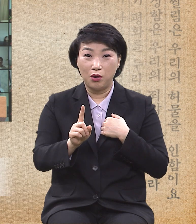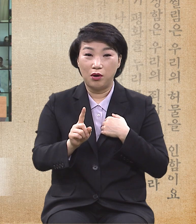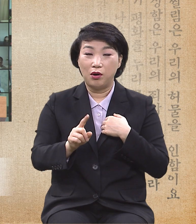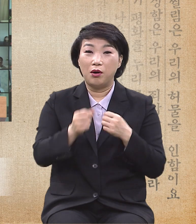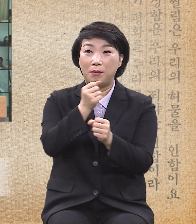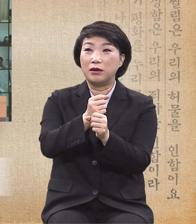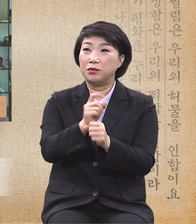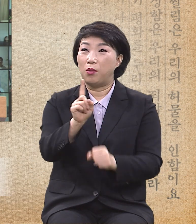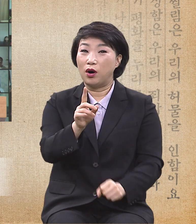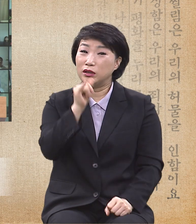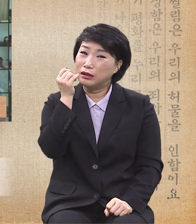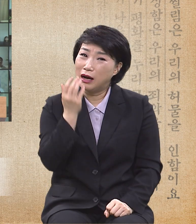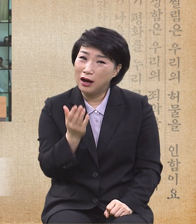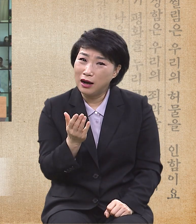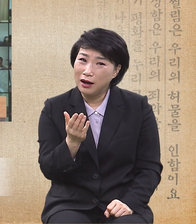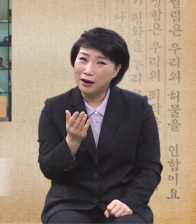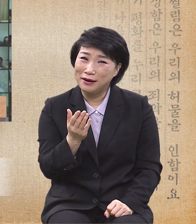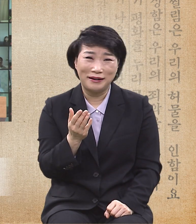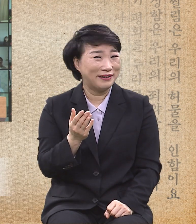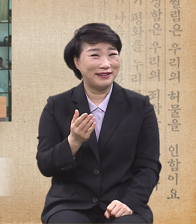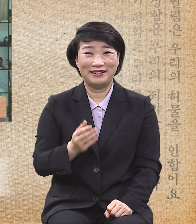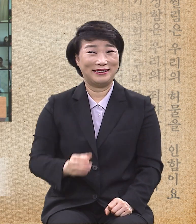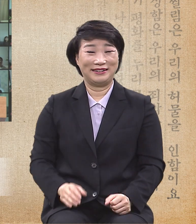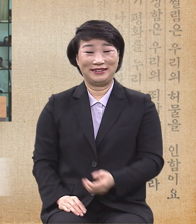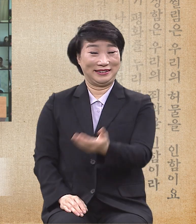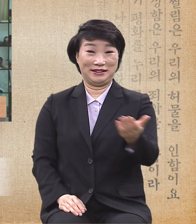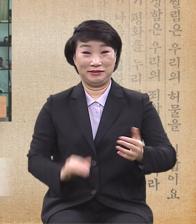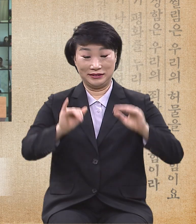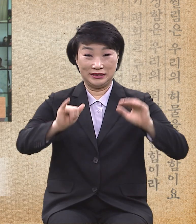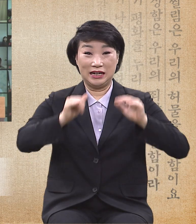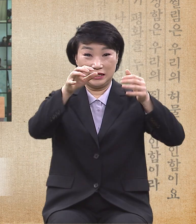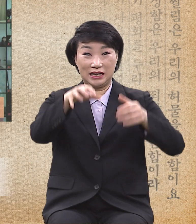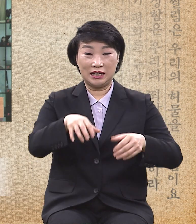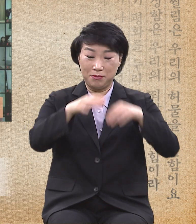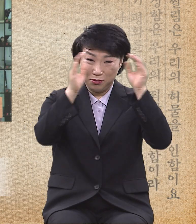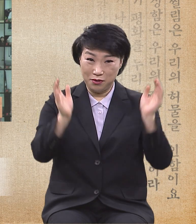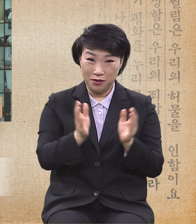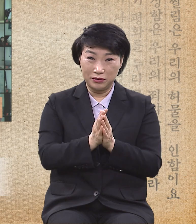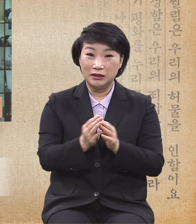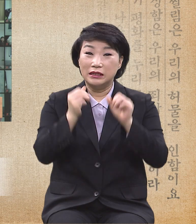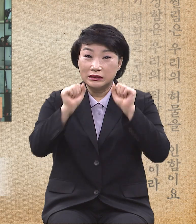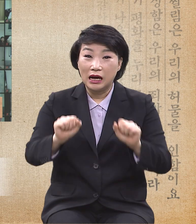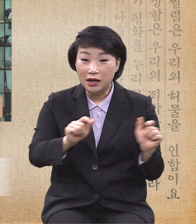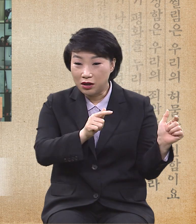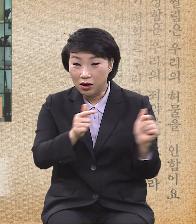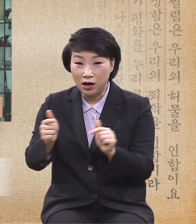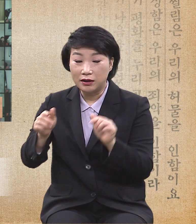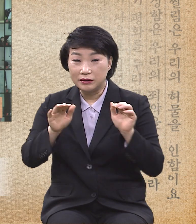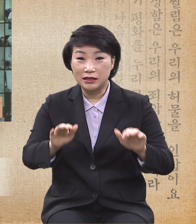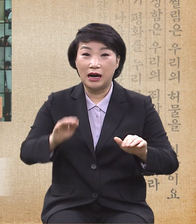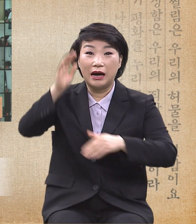수 있는 무엇이 있습니까? 그래서 세상의 모든 기식하는 것들은